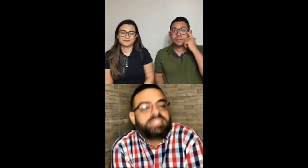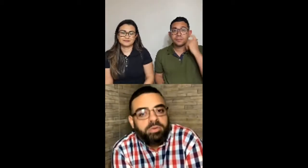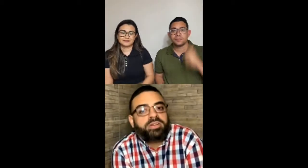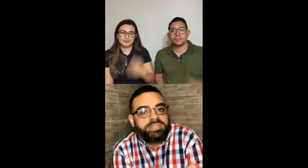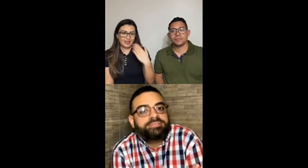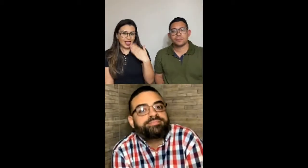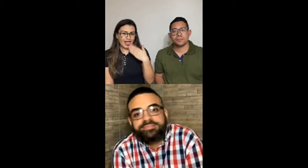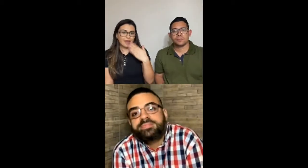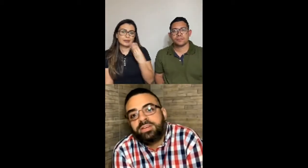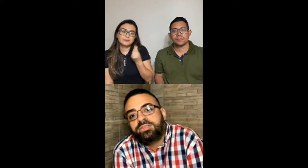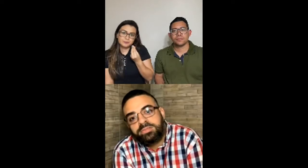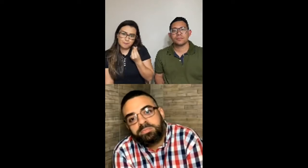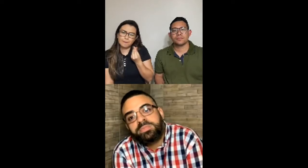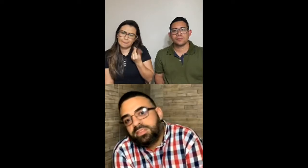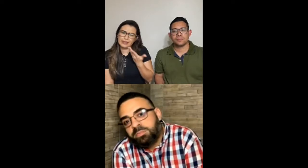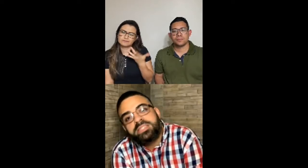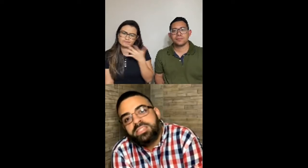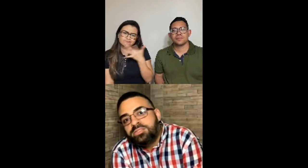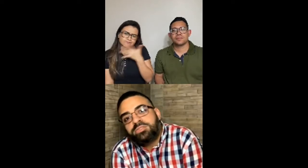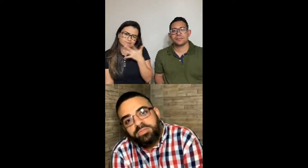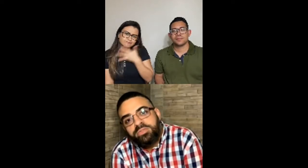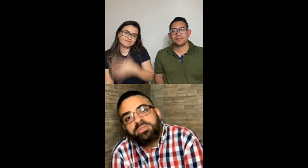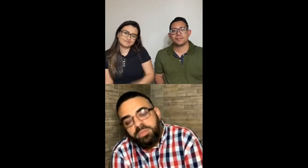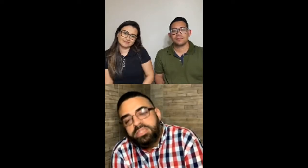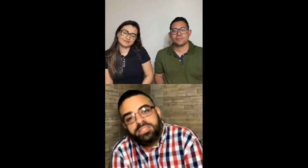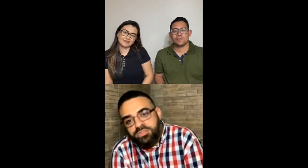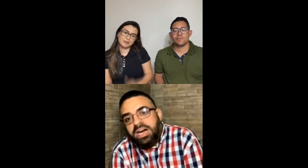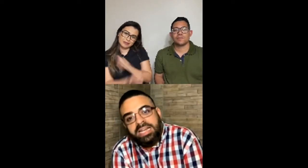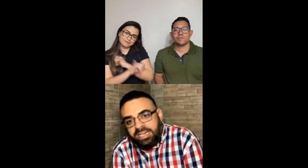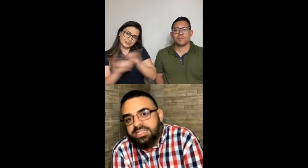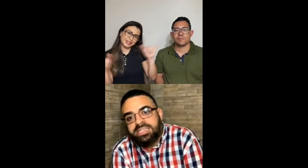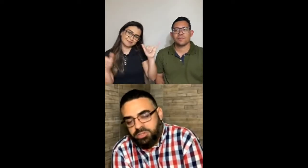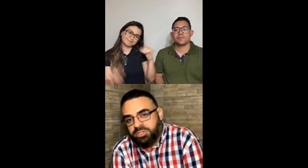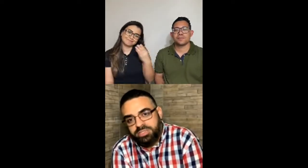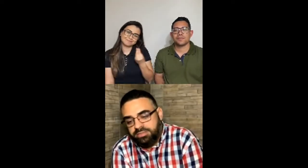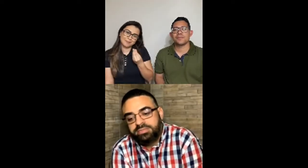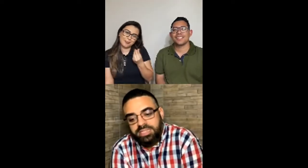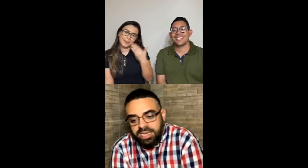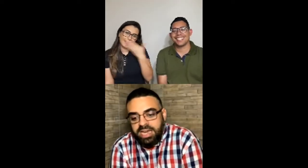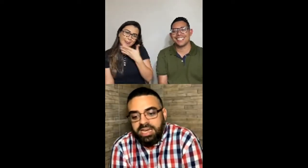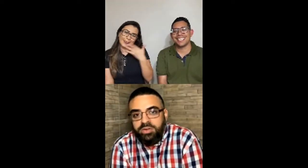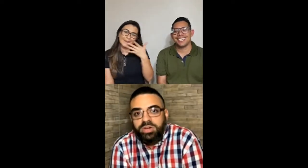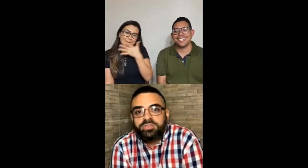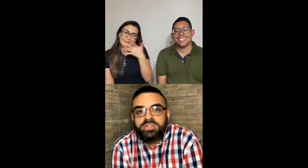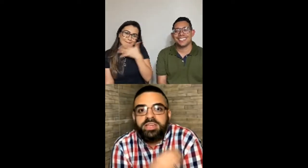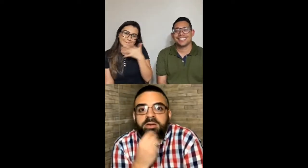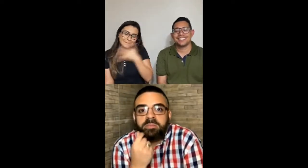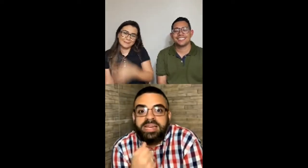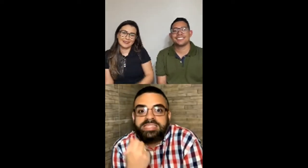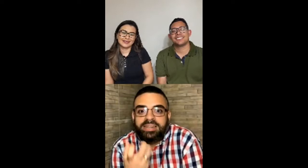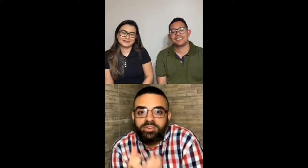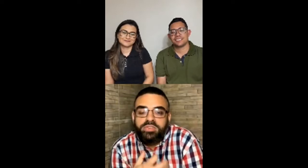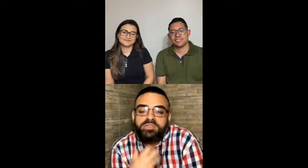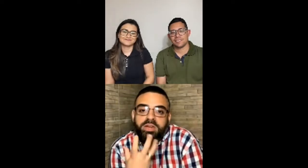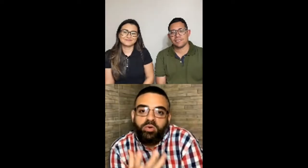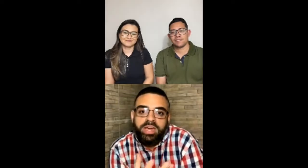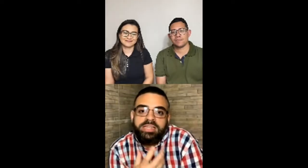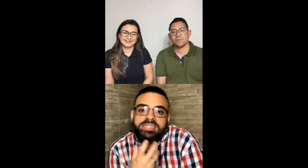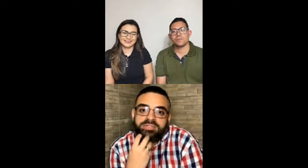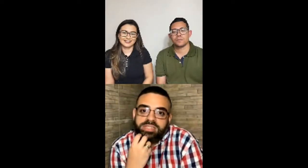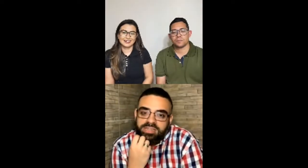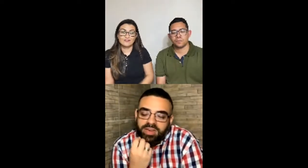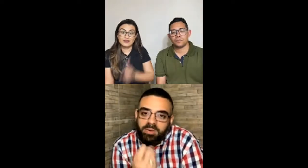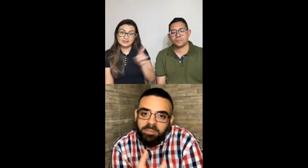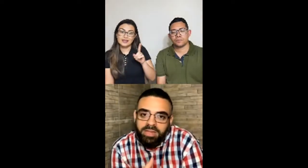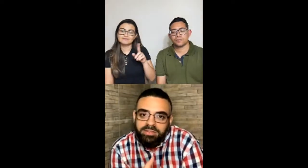a pimenta. A pimenta é saborosa. Eu preciso falar,